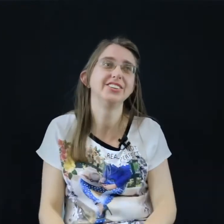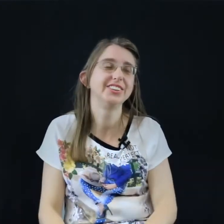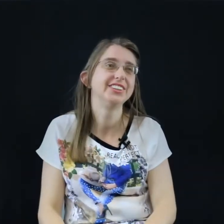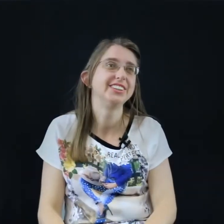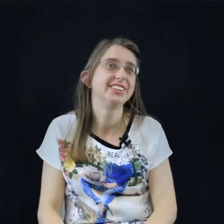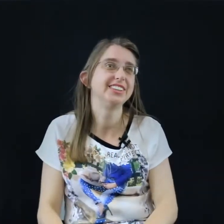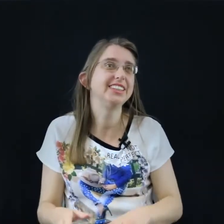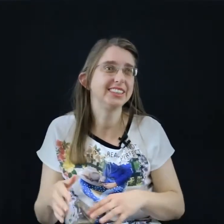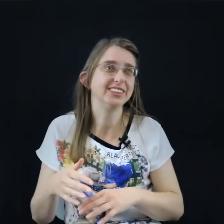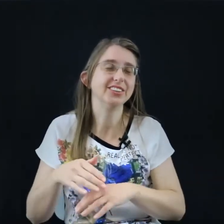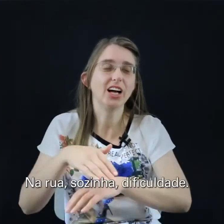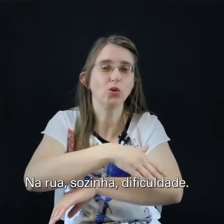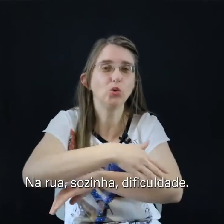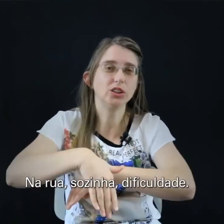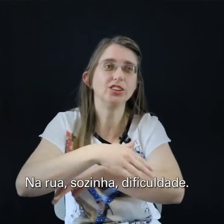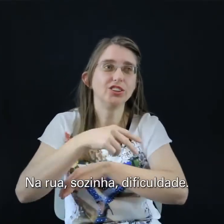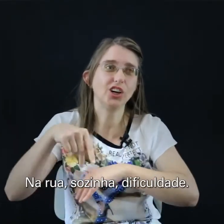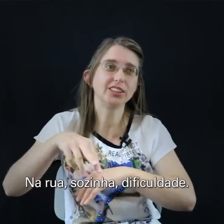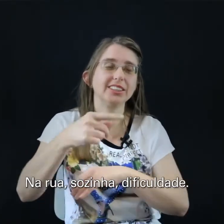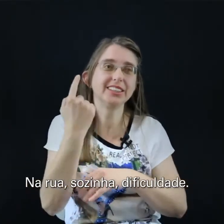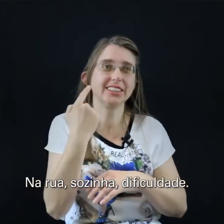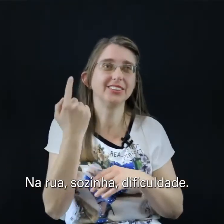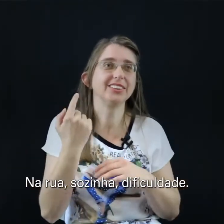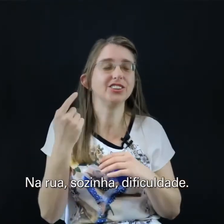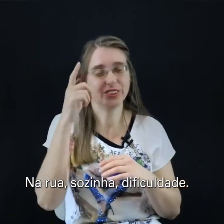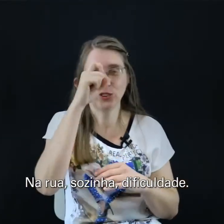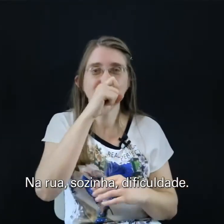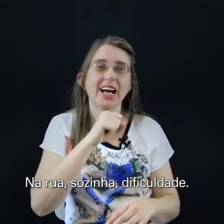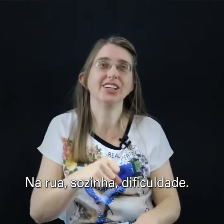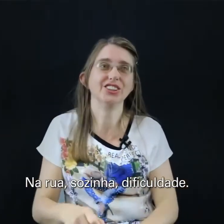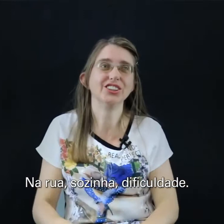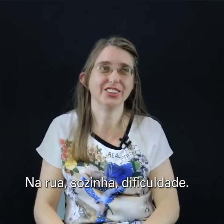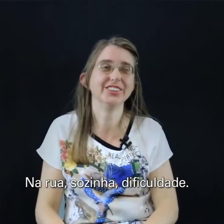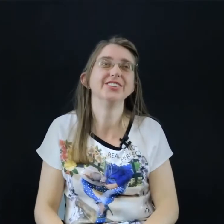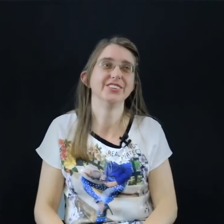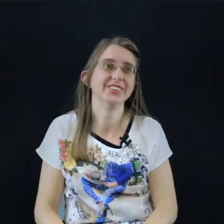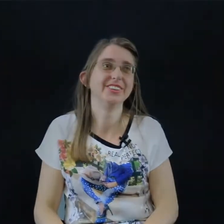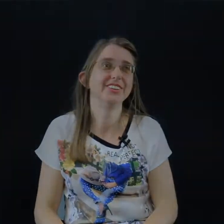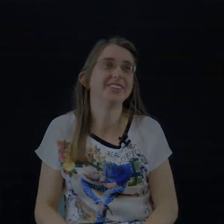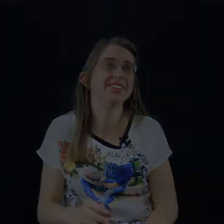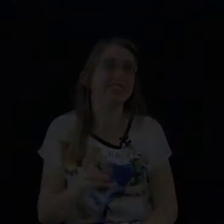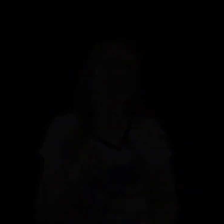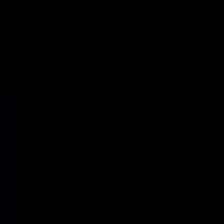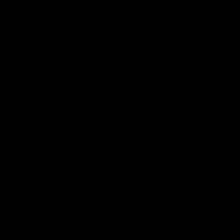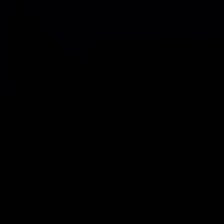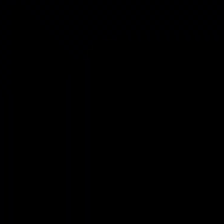sozinha. Sim, na rua, sozinha. Dificuldade.